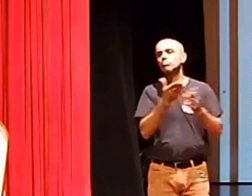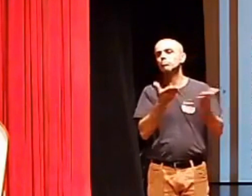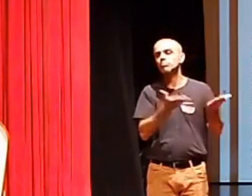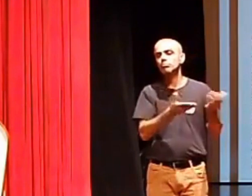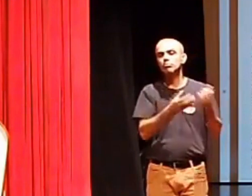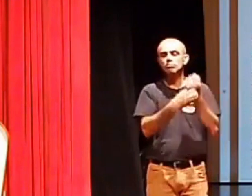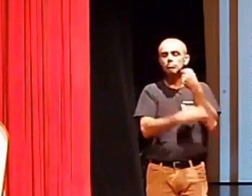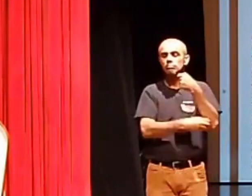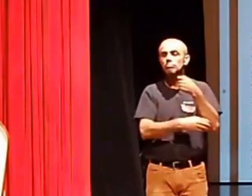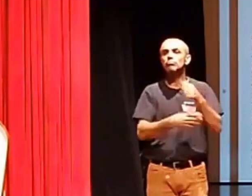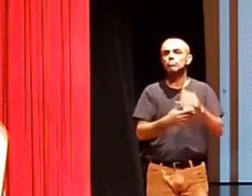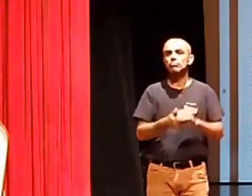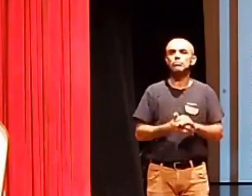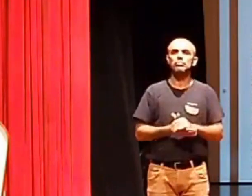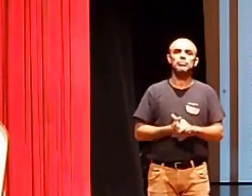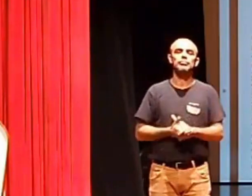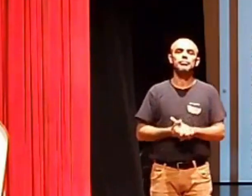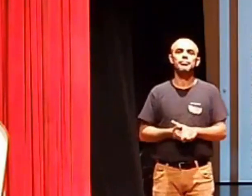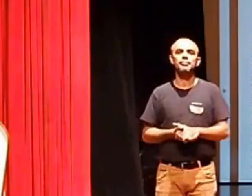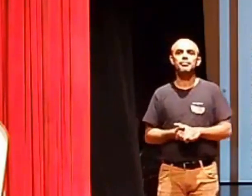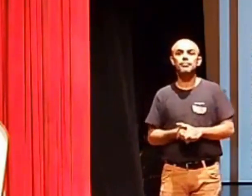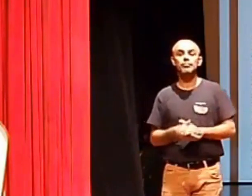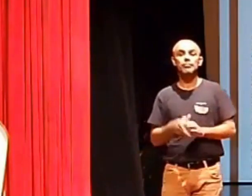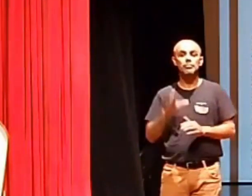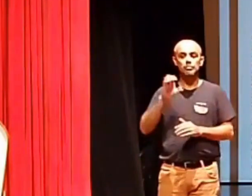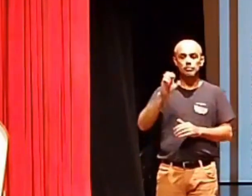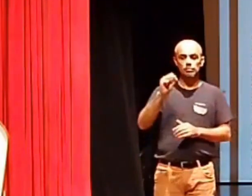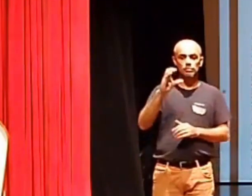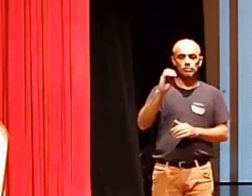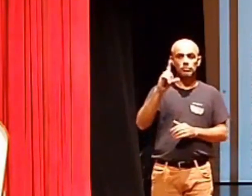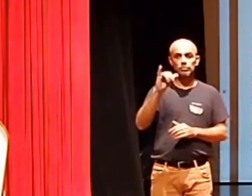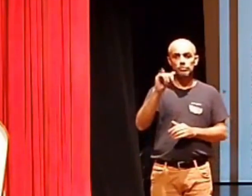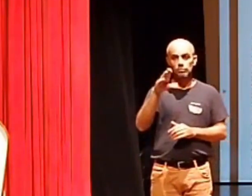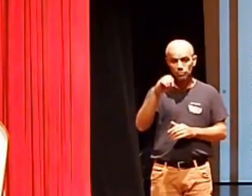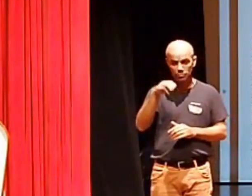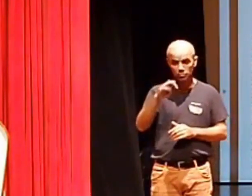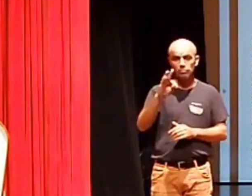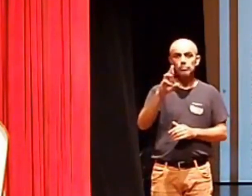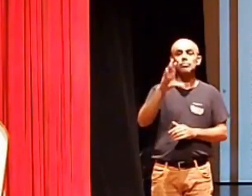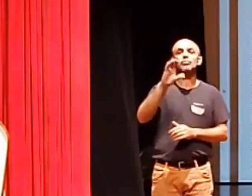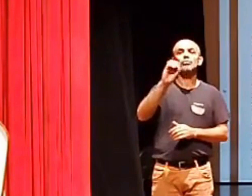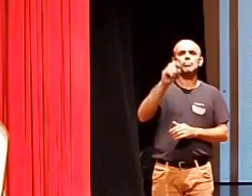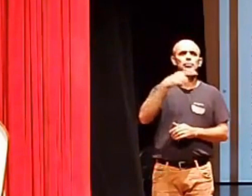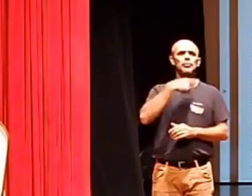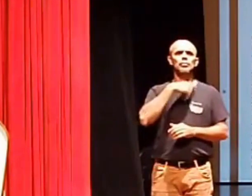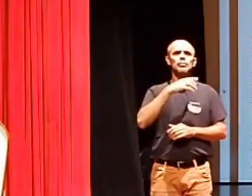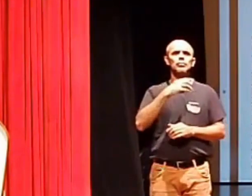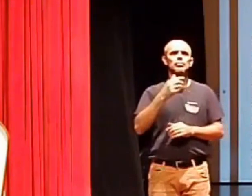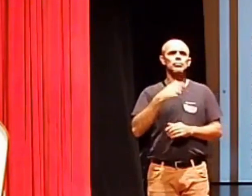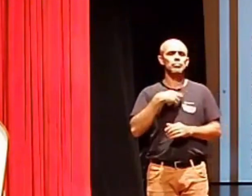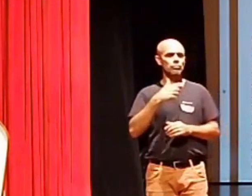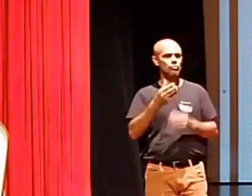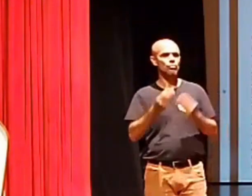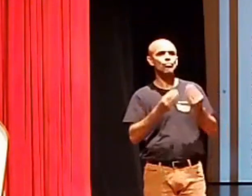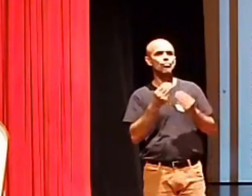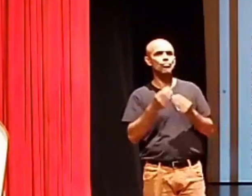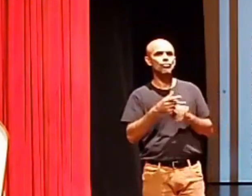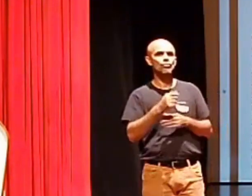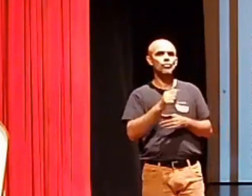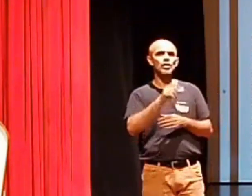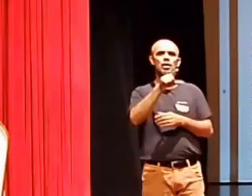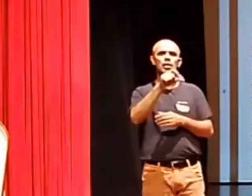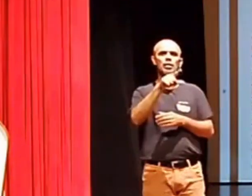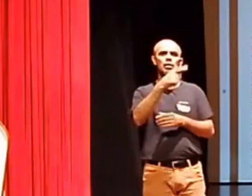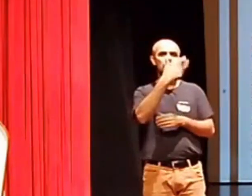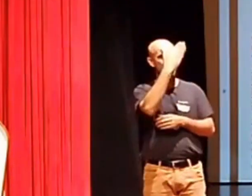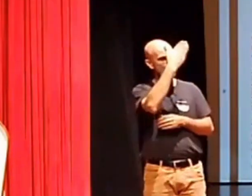a rastrear uma escoliose é o escoliômetro. A gente passa esse escoliômetro, que é esse azulzinho que vocês estão